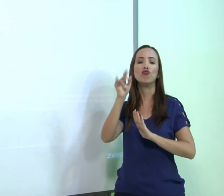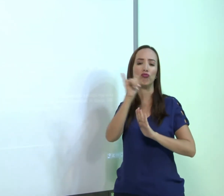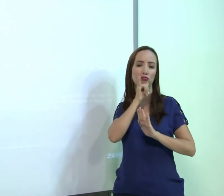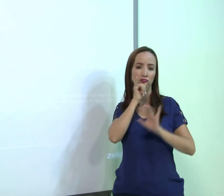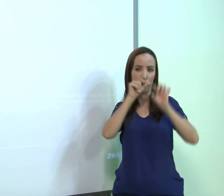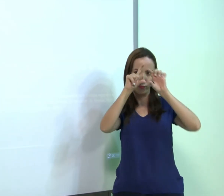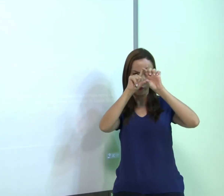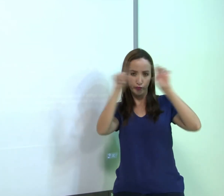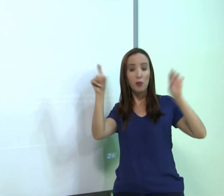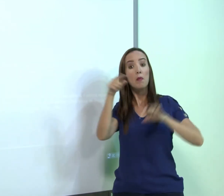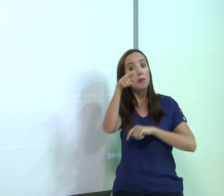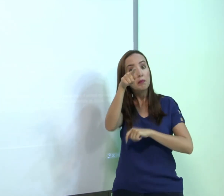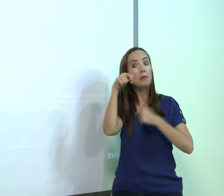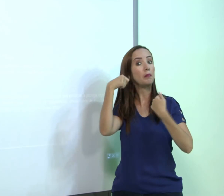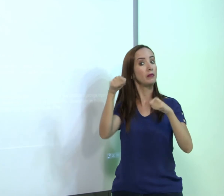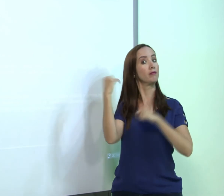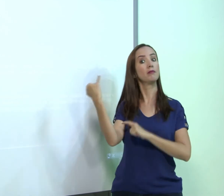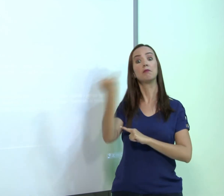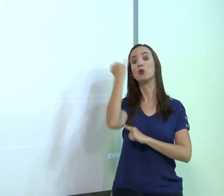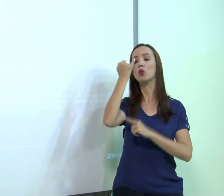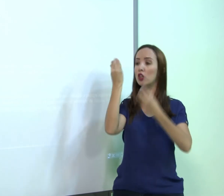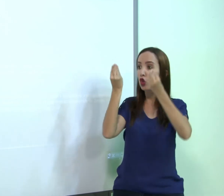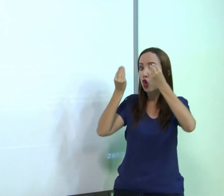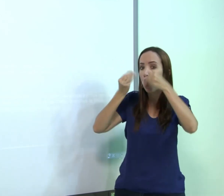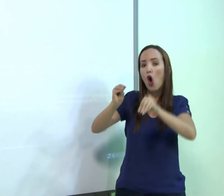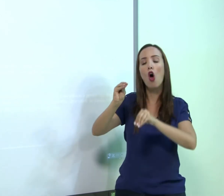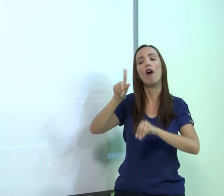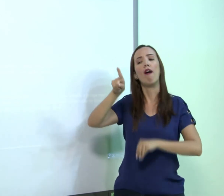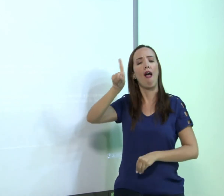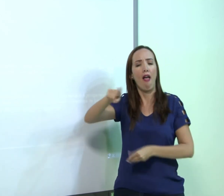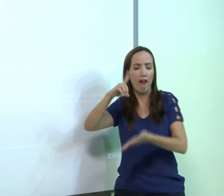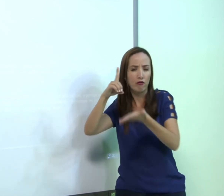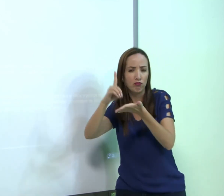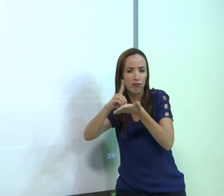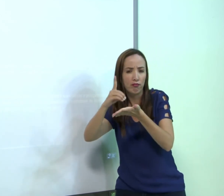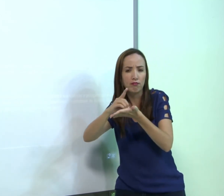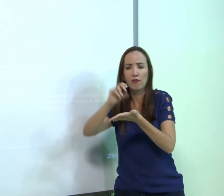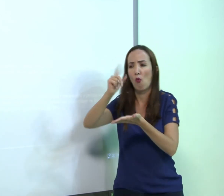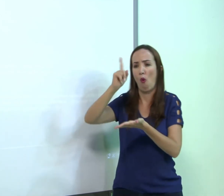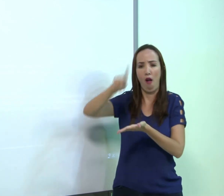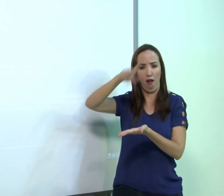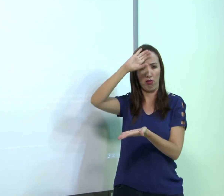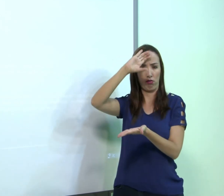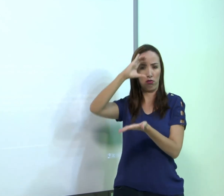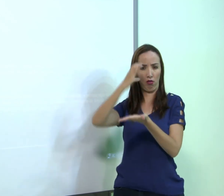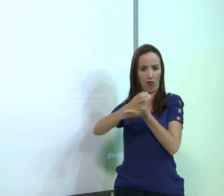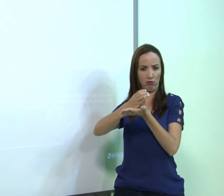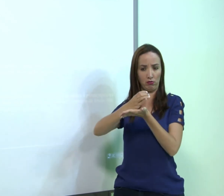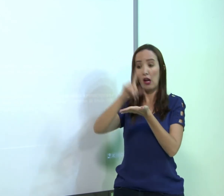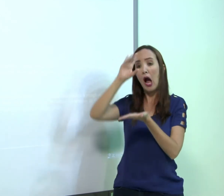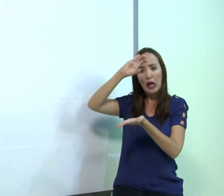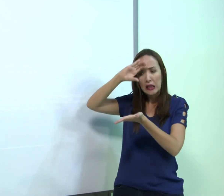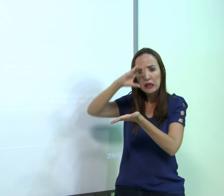temos aqui as normas e é muito importante, quer seja de tese